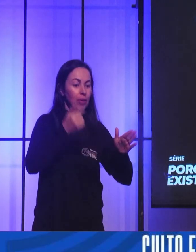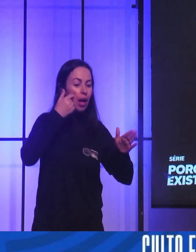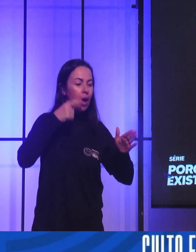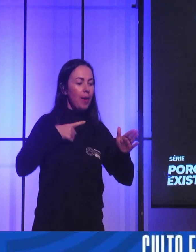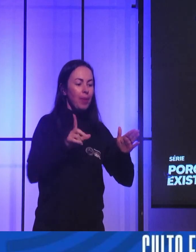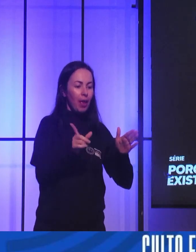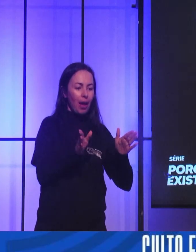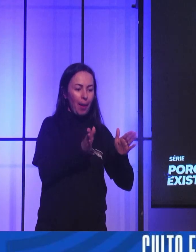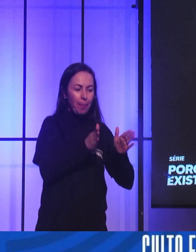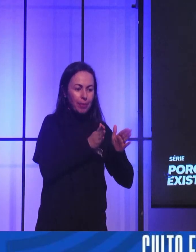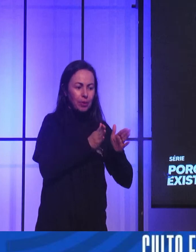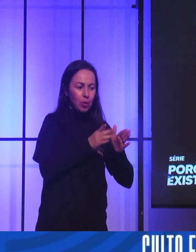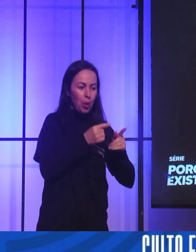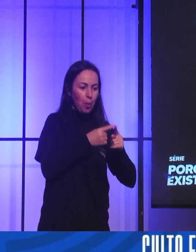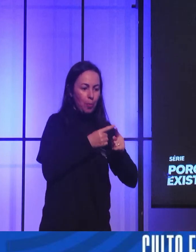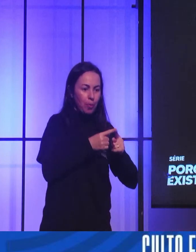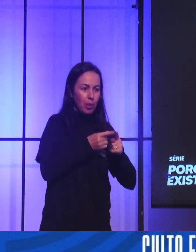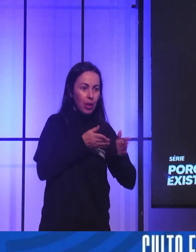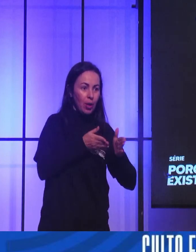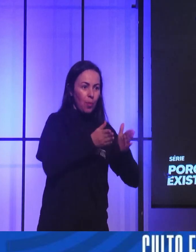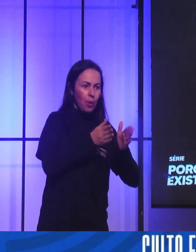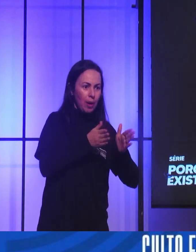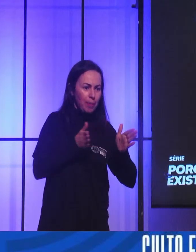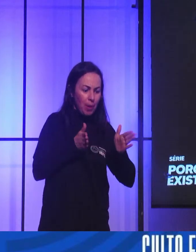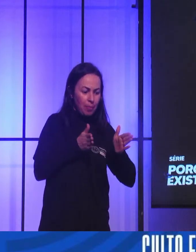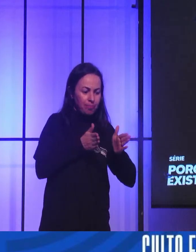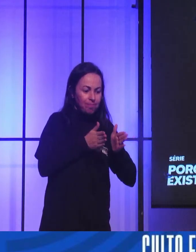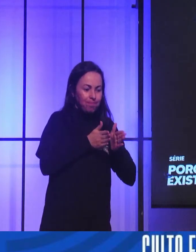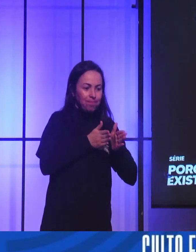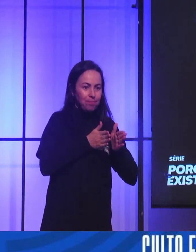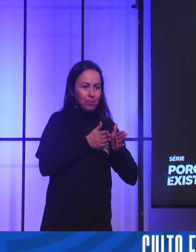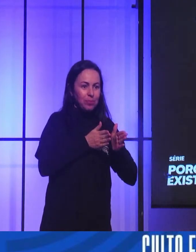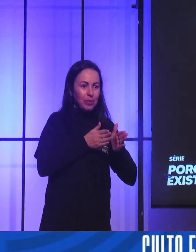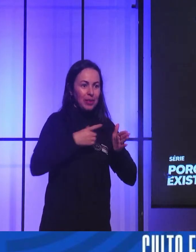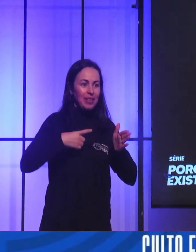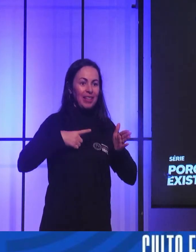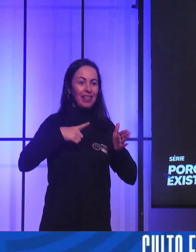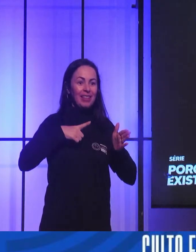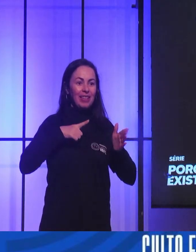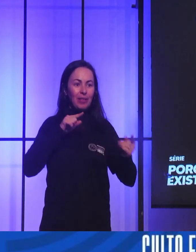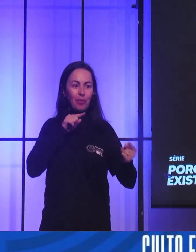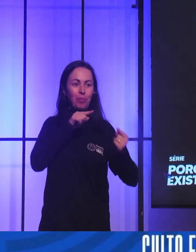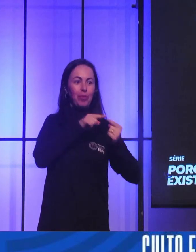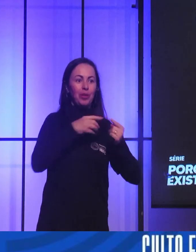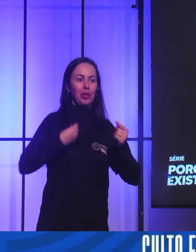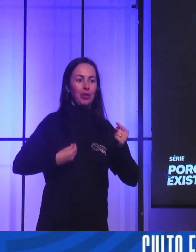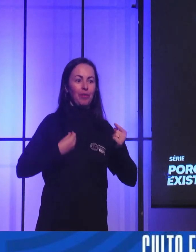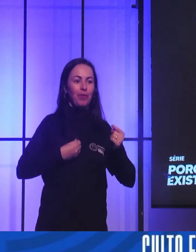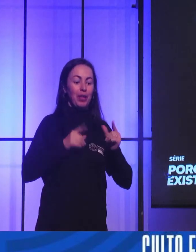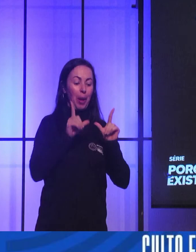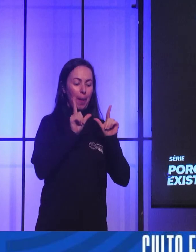e apertado o caminho que leva à vida, são poucos